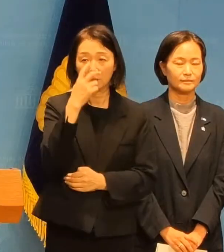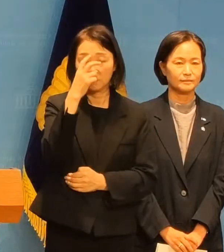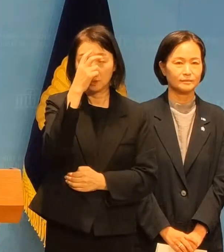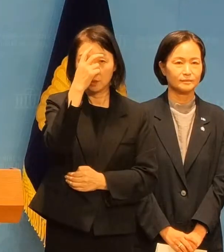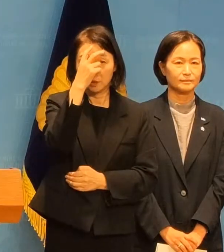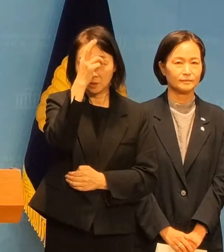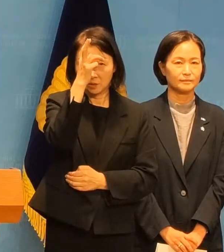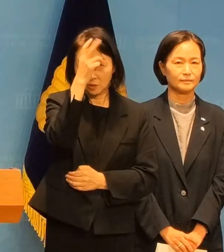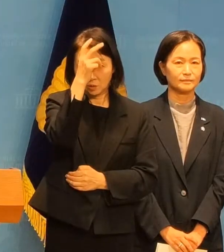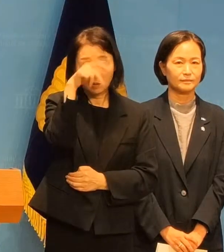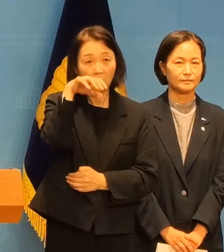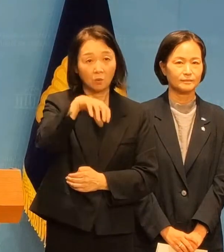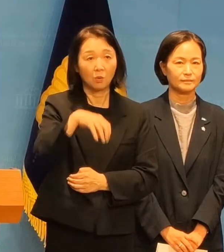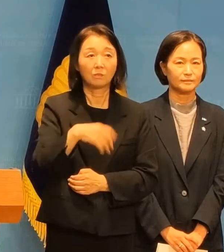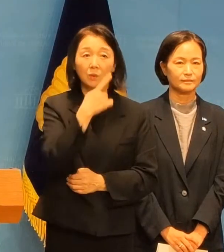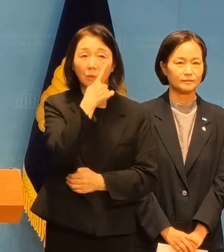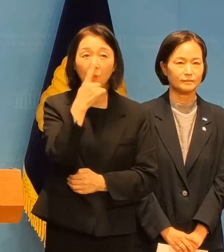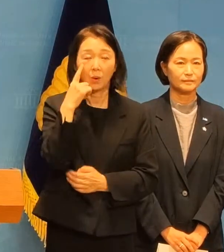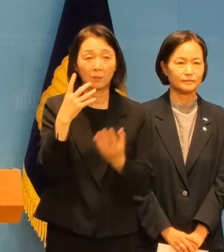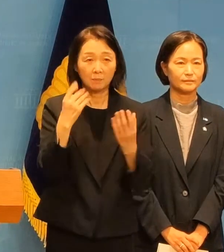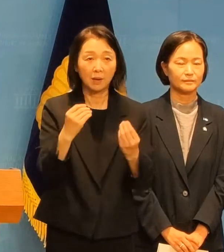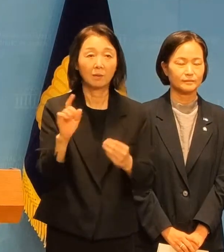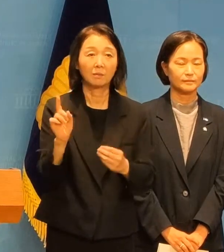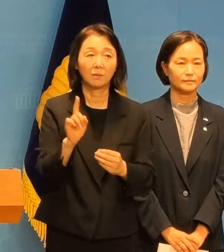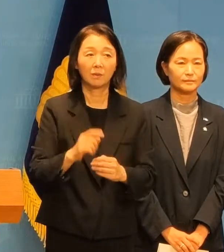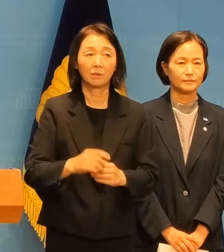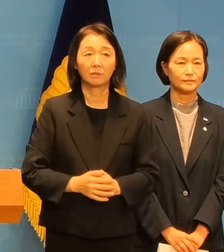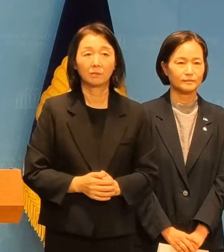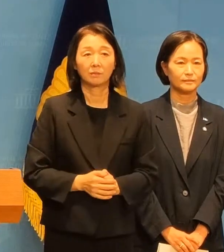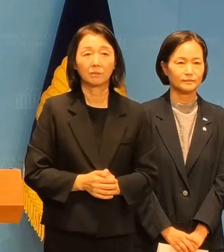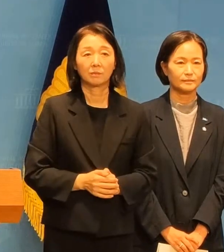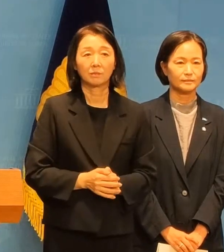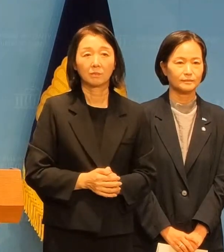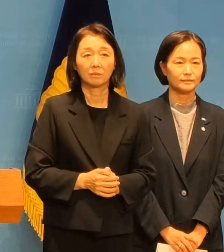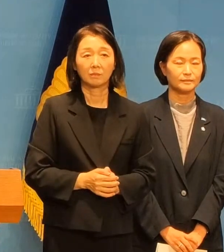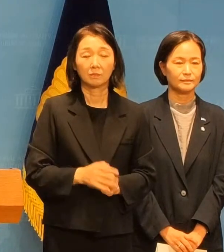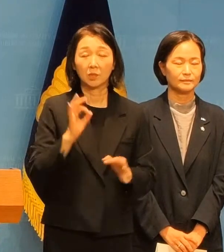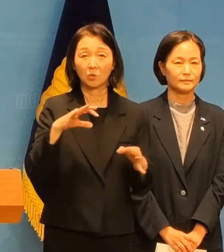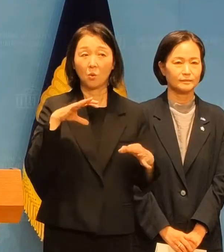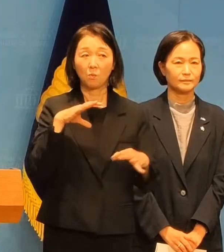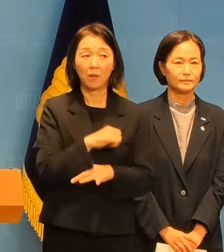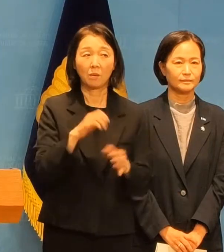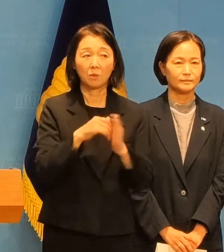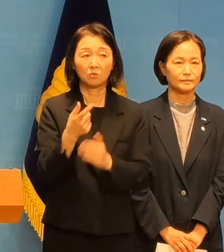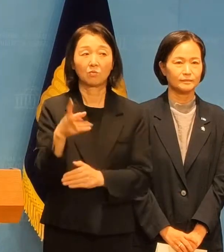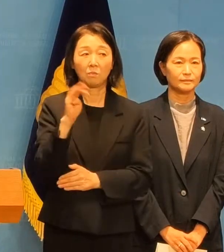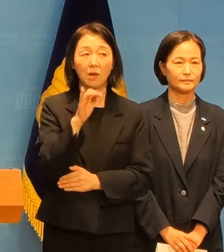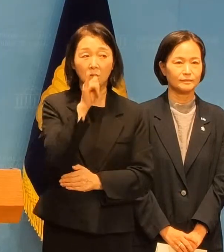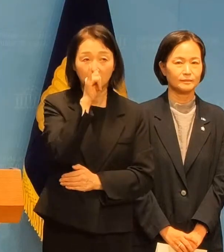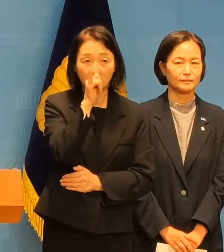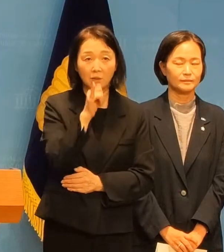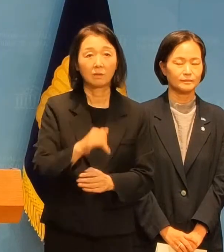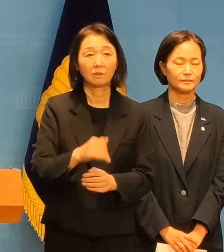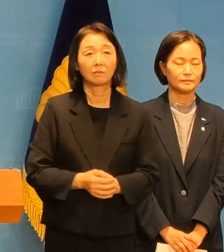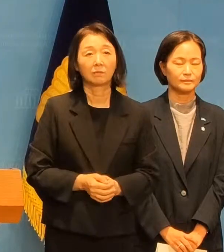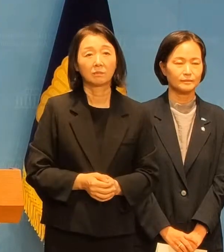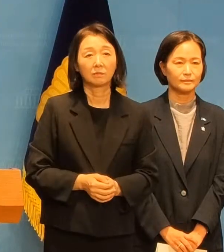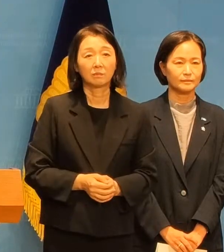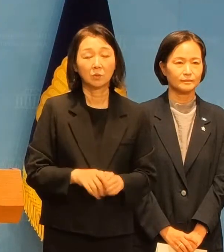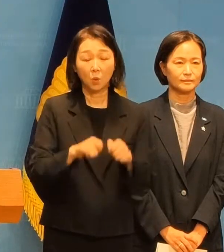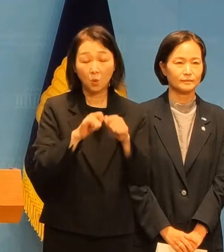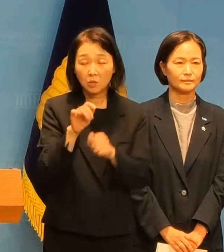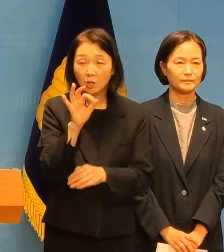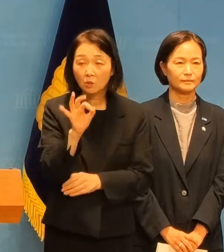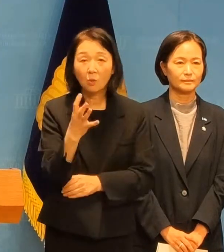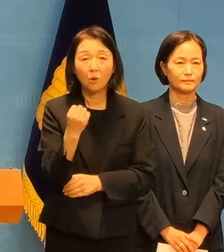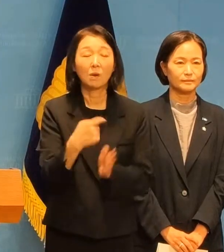경찰에서 확인한 바에 따르면 배임 금액이 수천만 원에 상당한다라는 것이고요. 구체적인